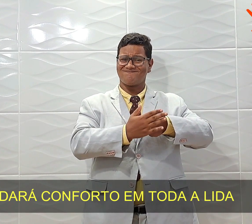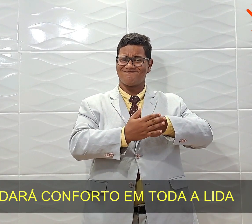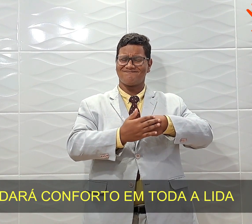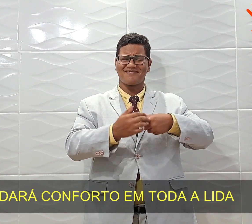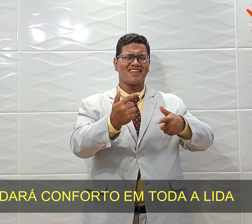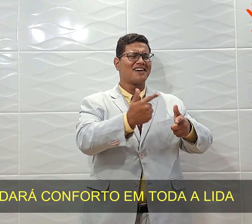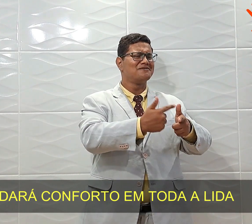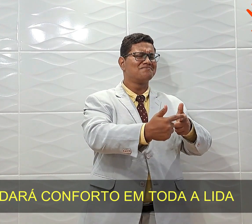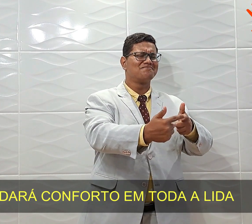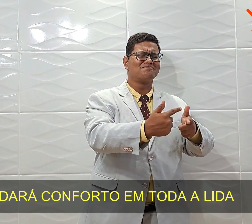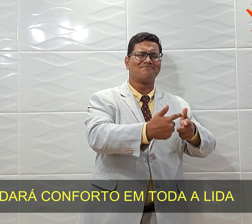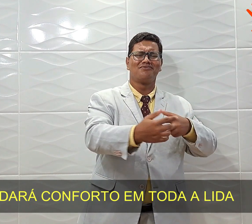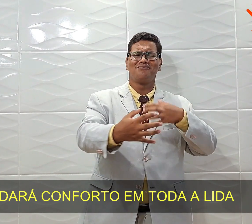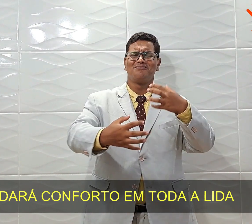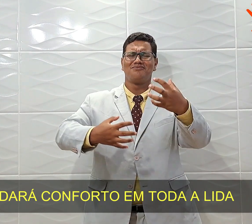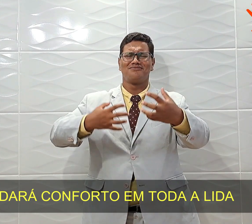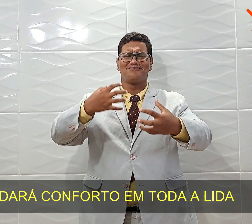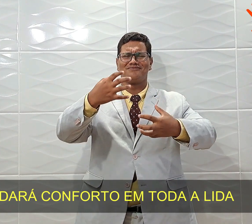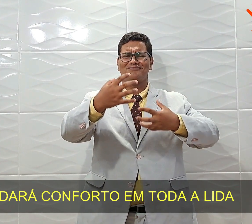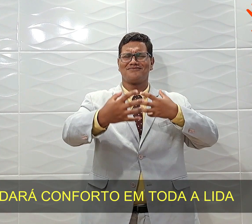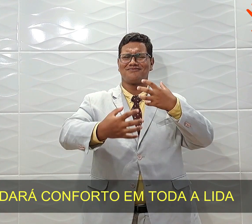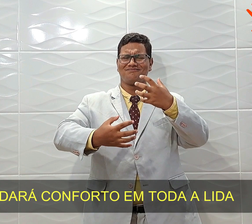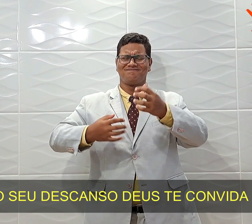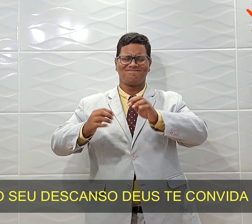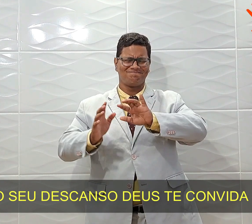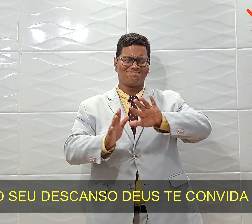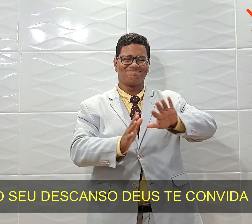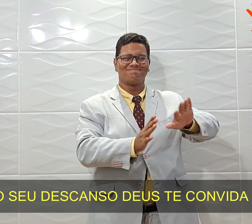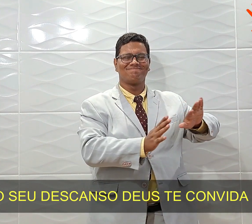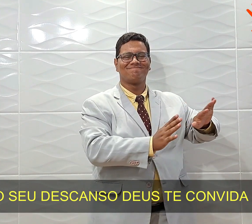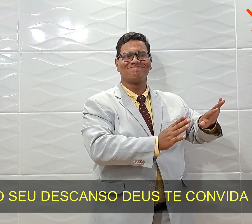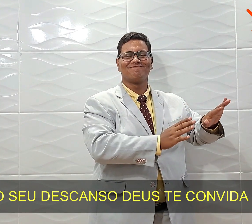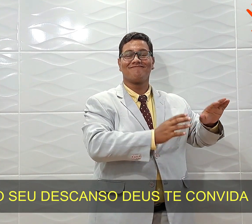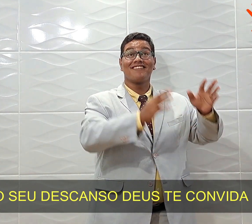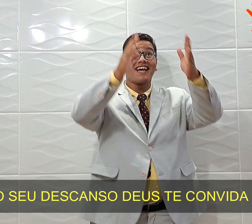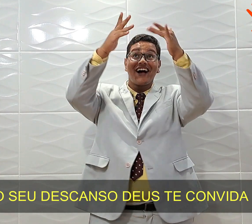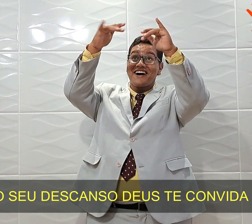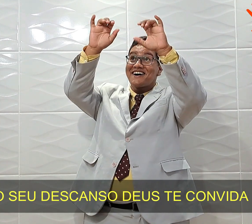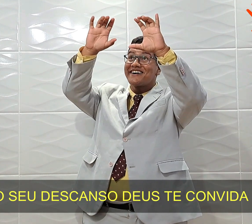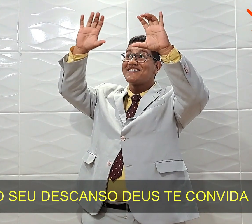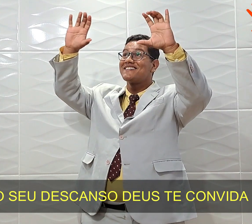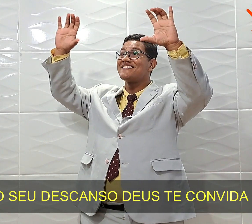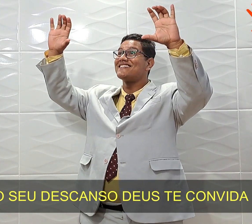em toda lila Ao seu descanso,